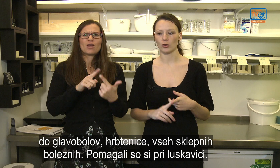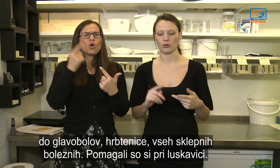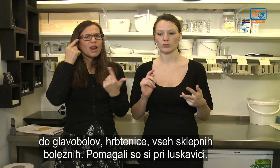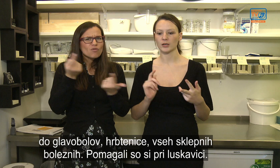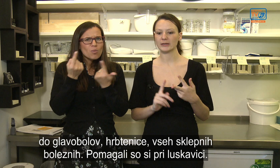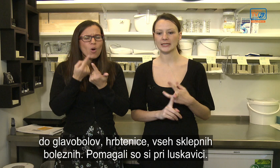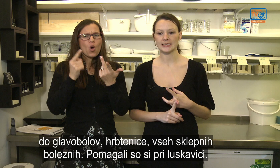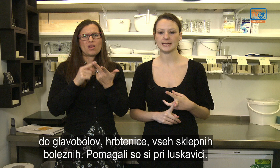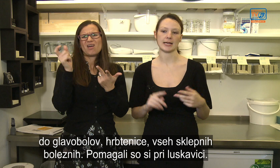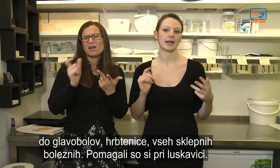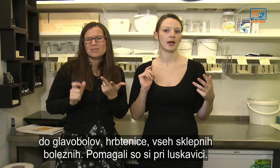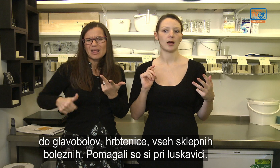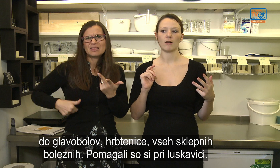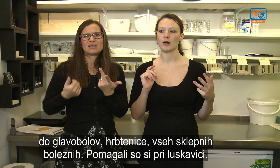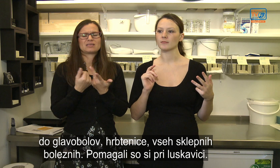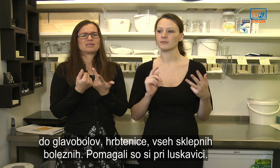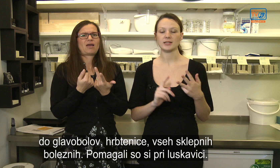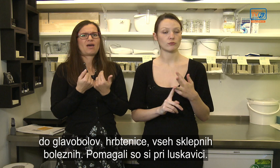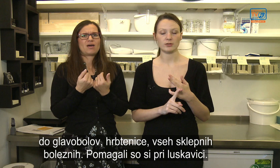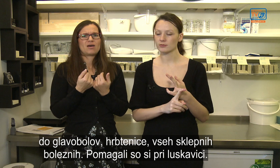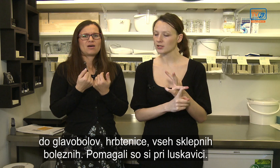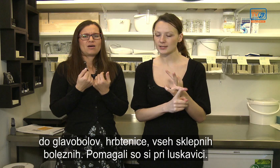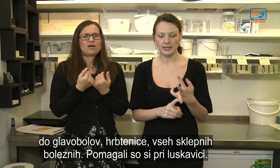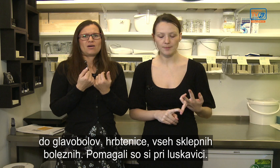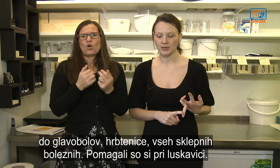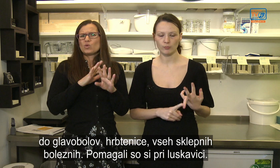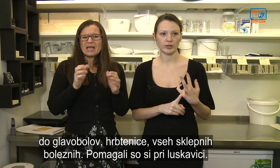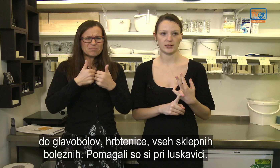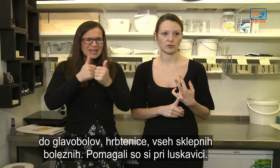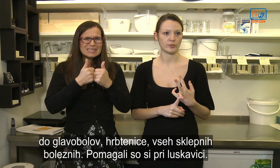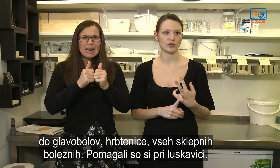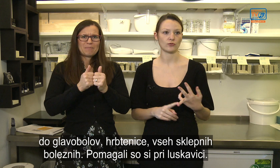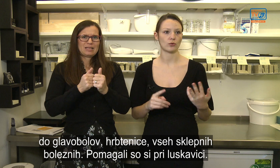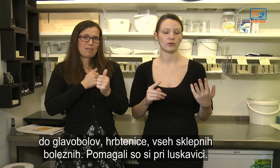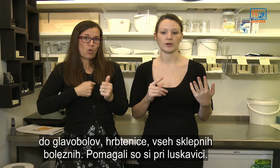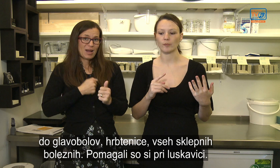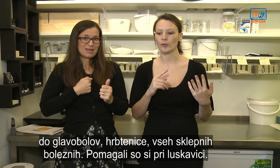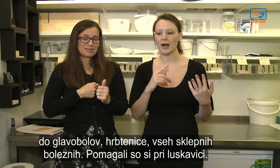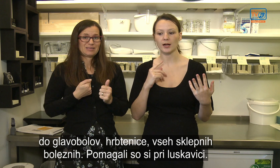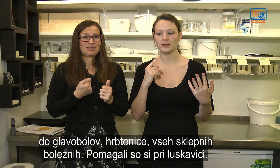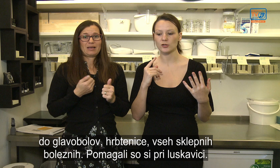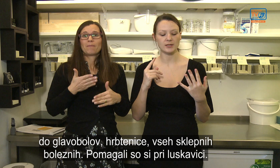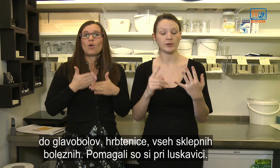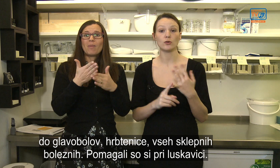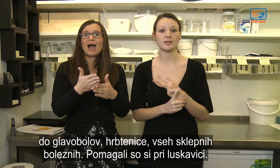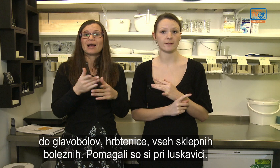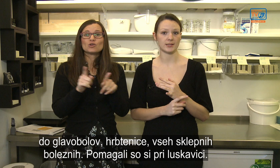glavobolov, hrbtenice, vseh sklepnih bolezni v bistvu. Pomagali so si pri luskavici